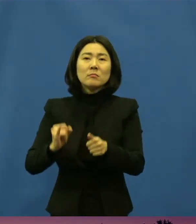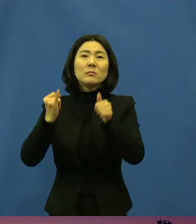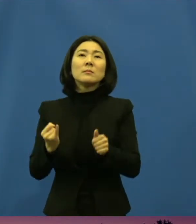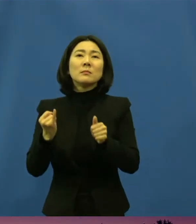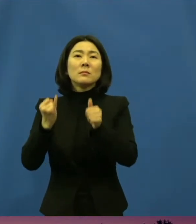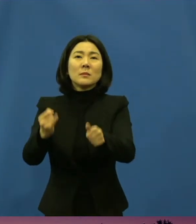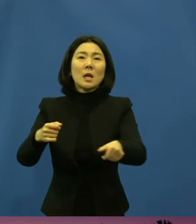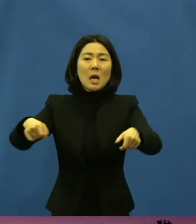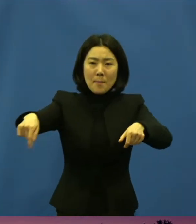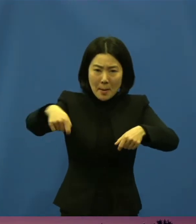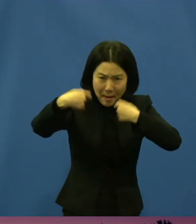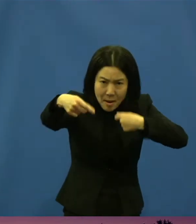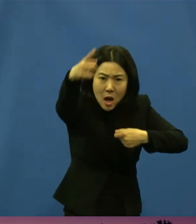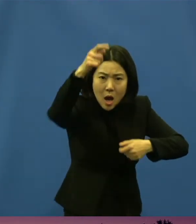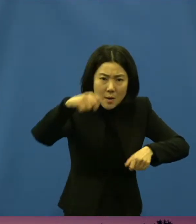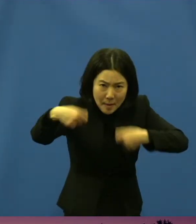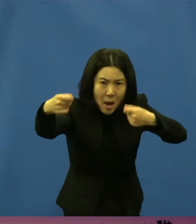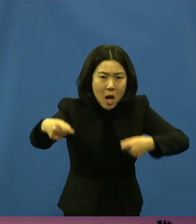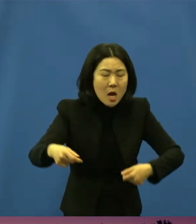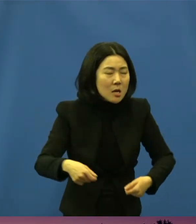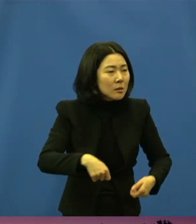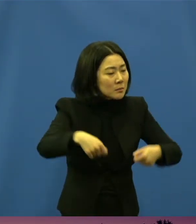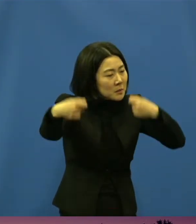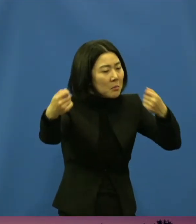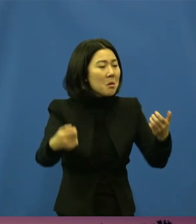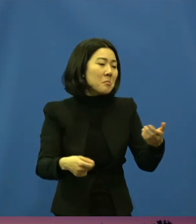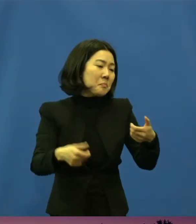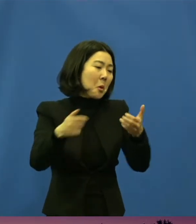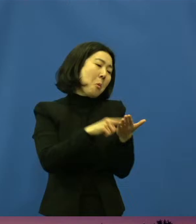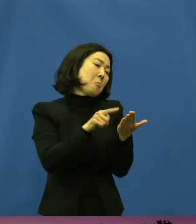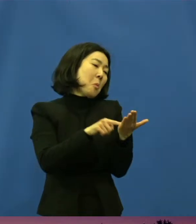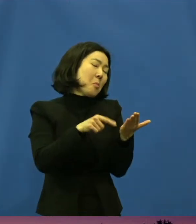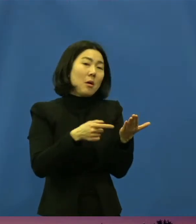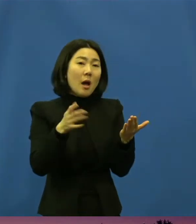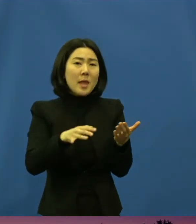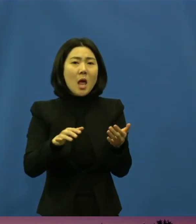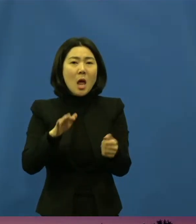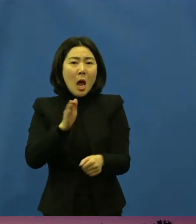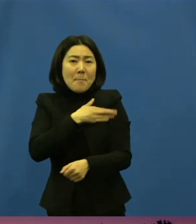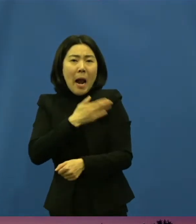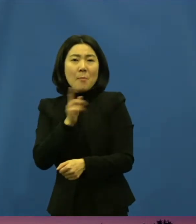부부끼리 오면 그냥 뭐 무심하게 드시고 가는데,